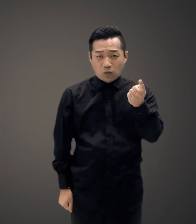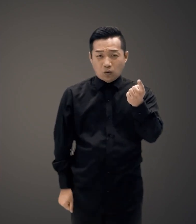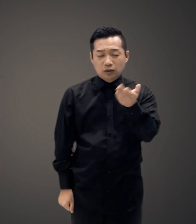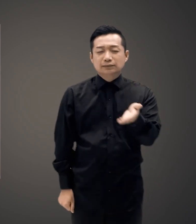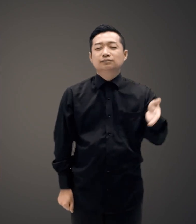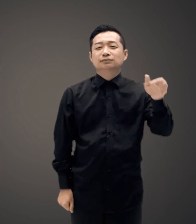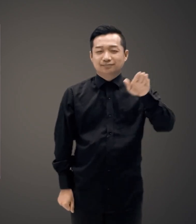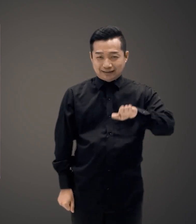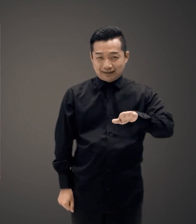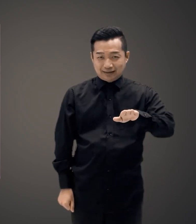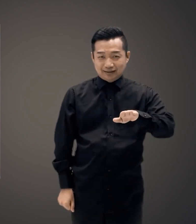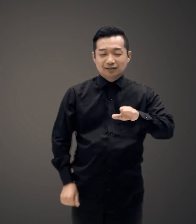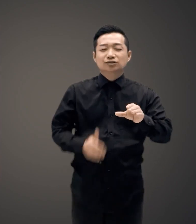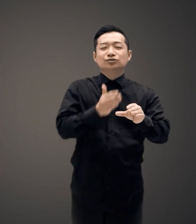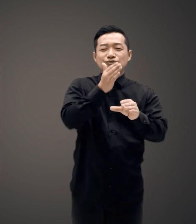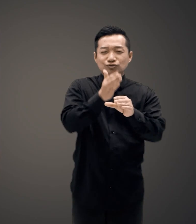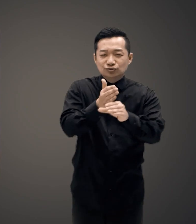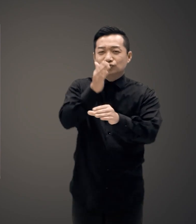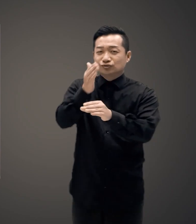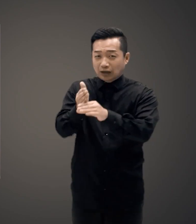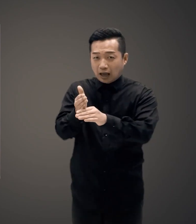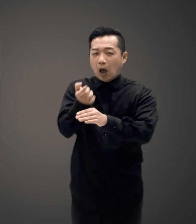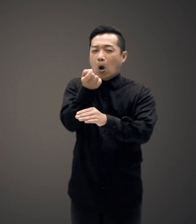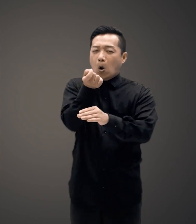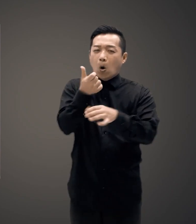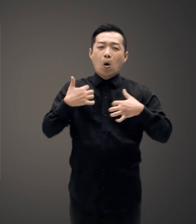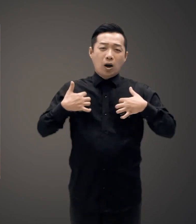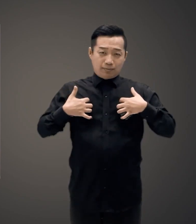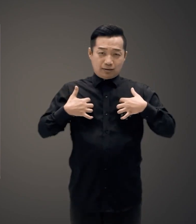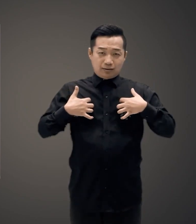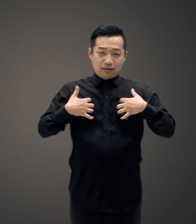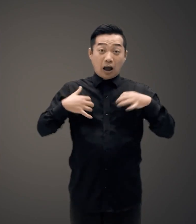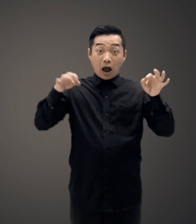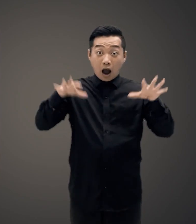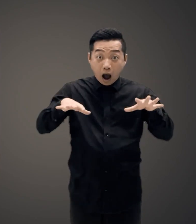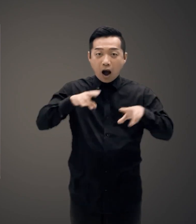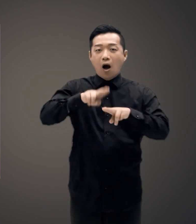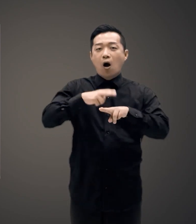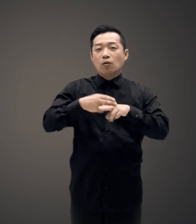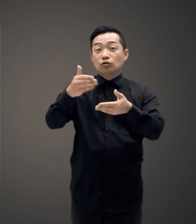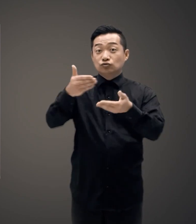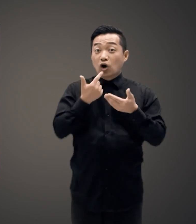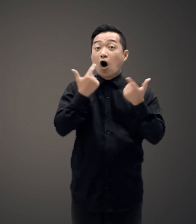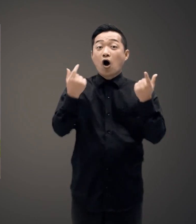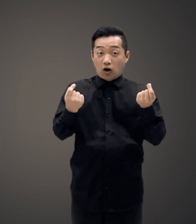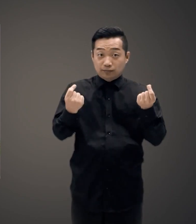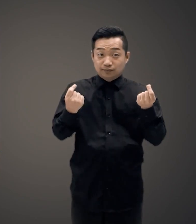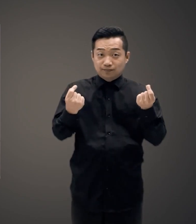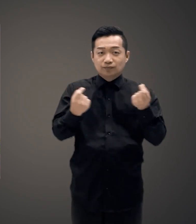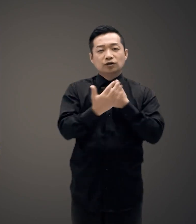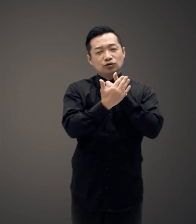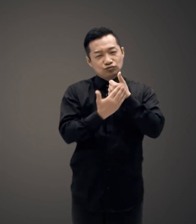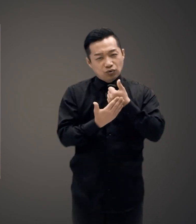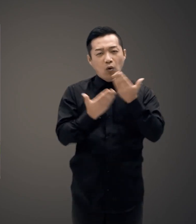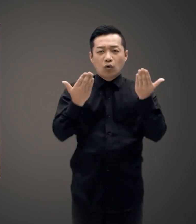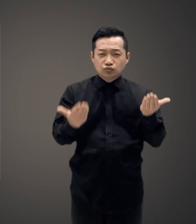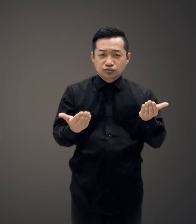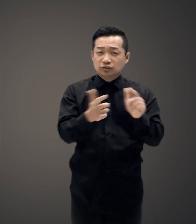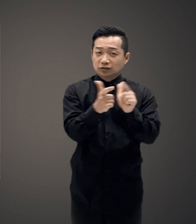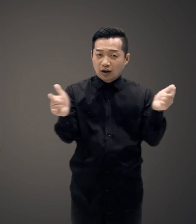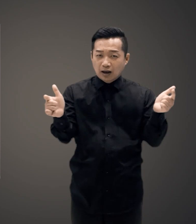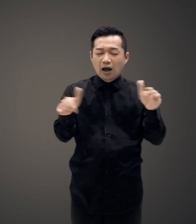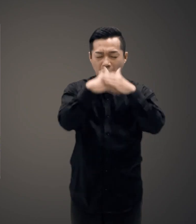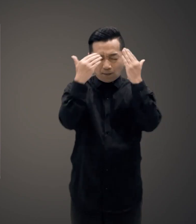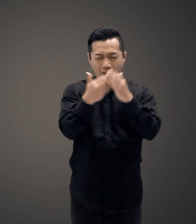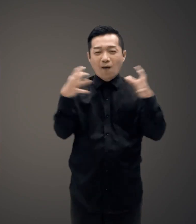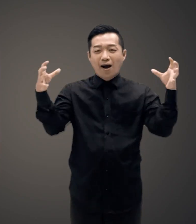있고, 그렇지만 그 안에 소소한 기쁨과 깜짝 선물 같은 그런 순간들과 위로, 휴식